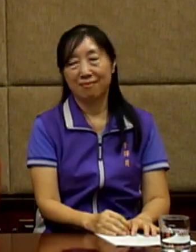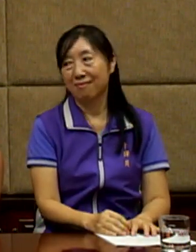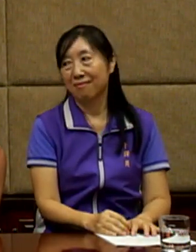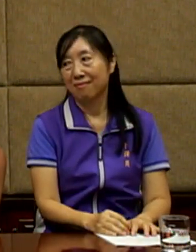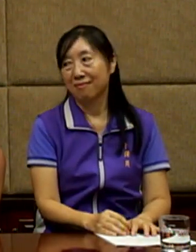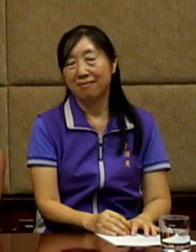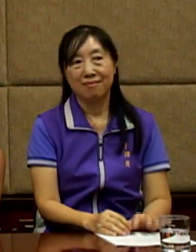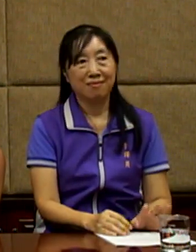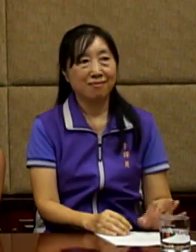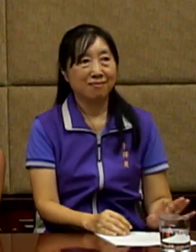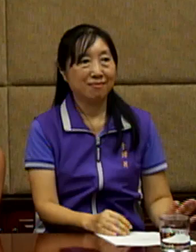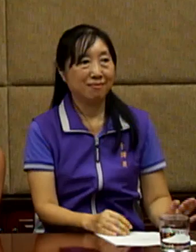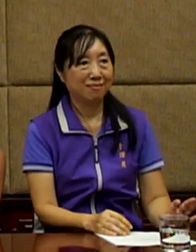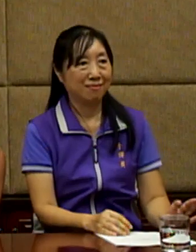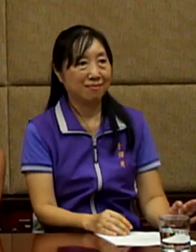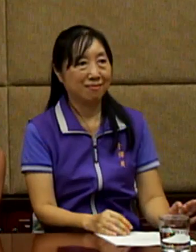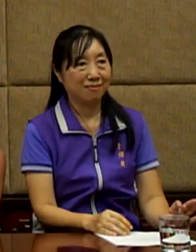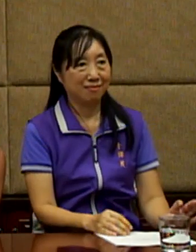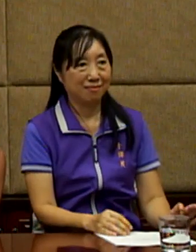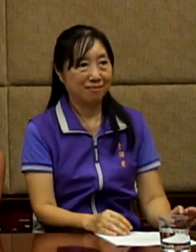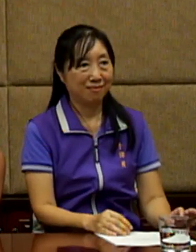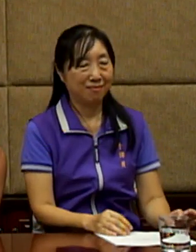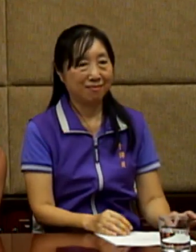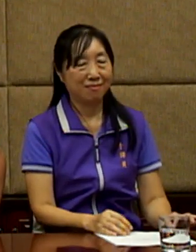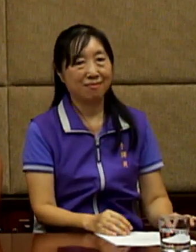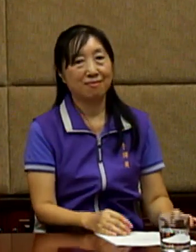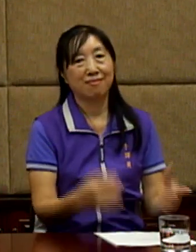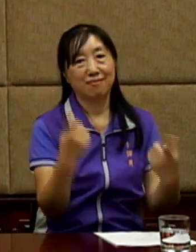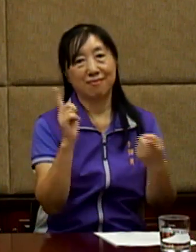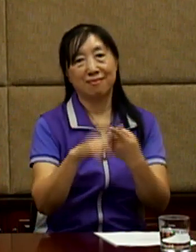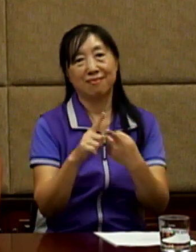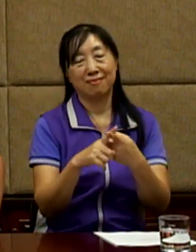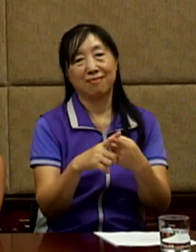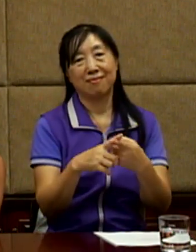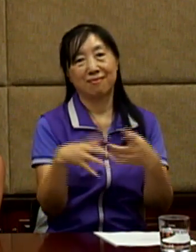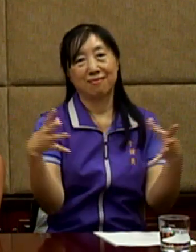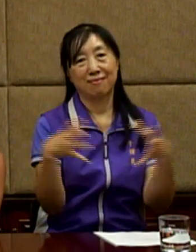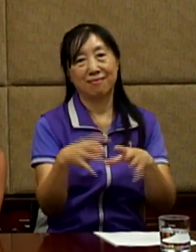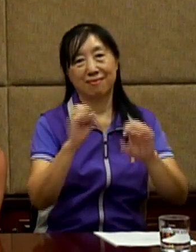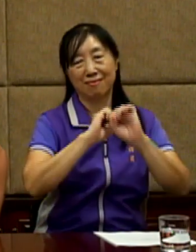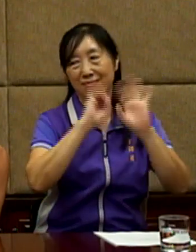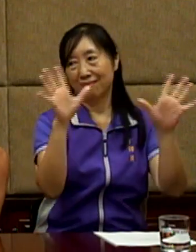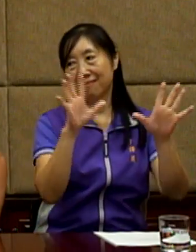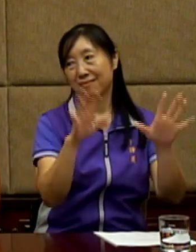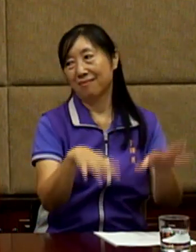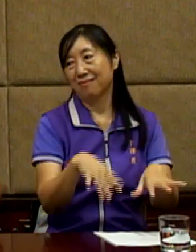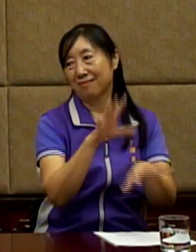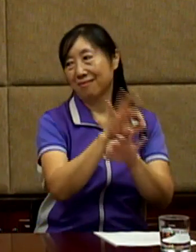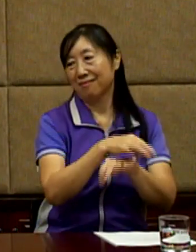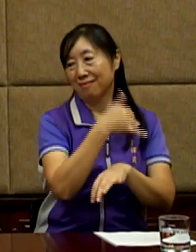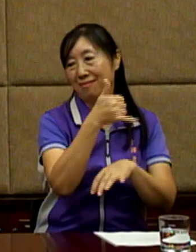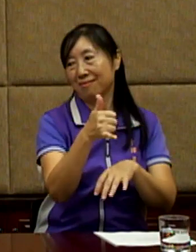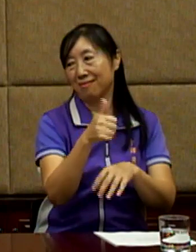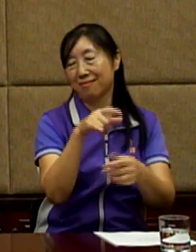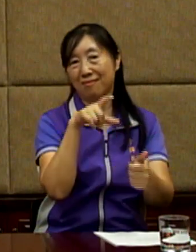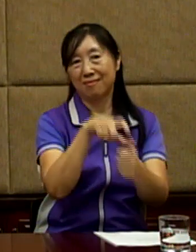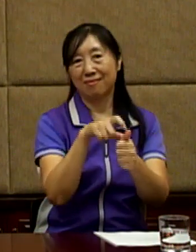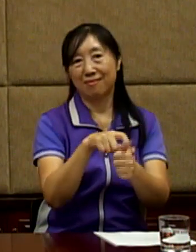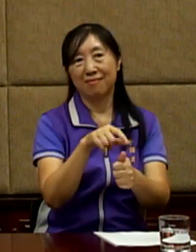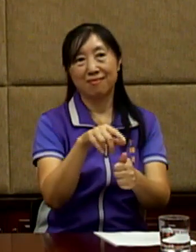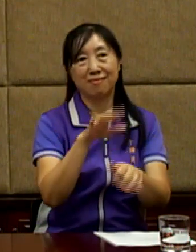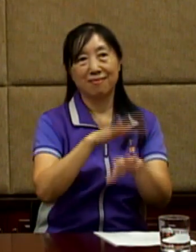说要一起公布学者咨询意见， 对，因为有一些议题我们要征询的意